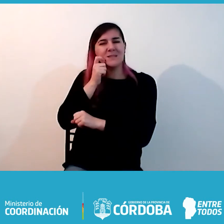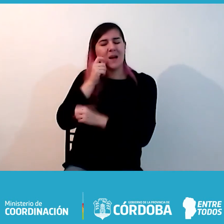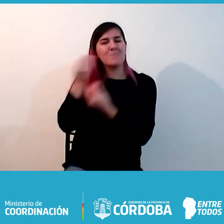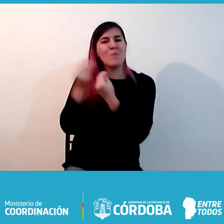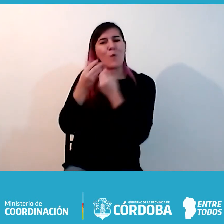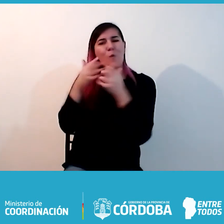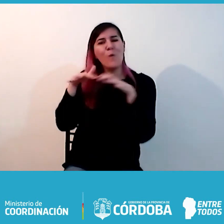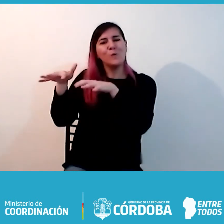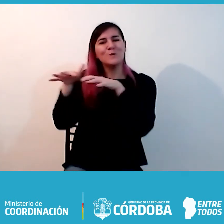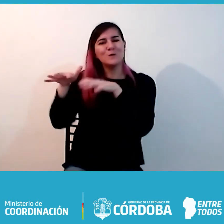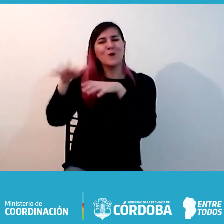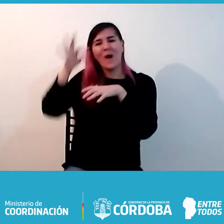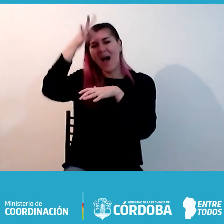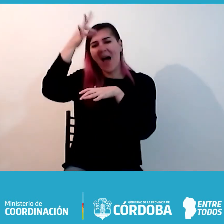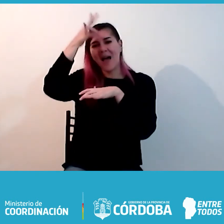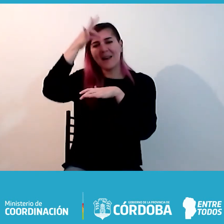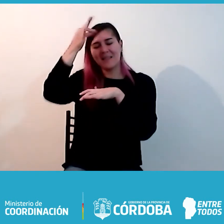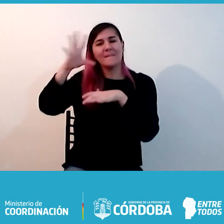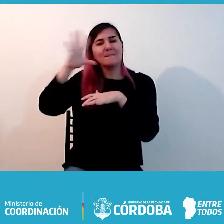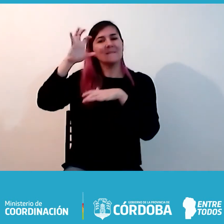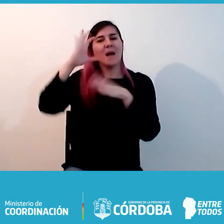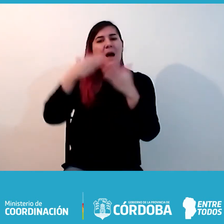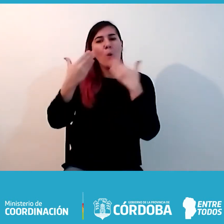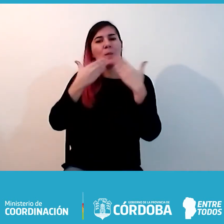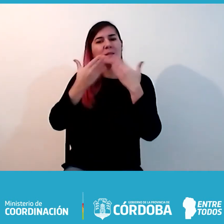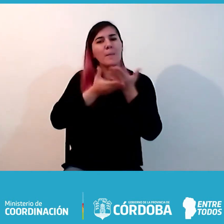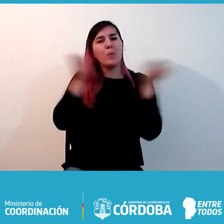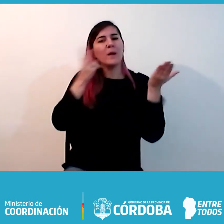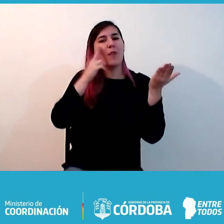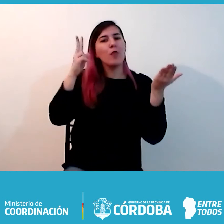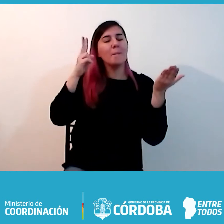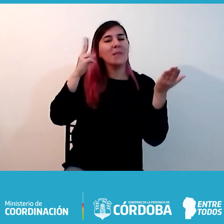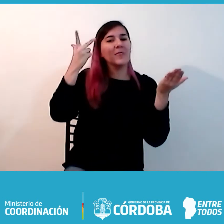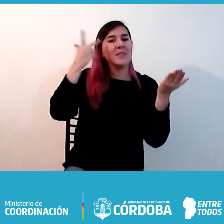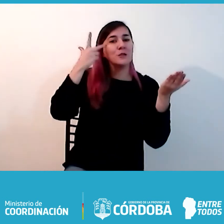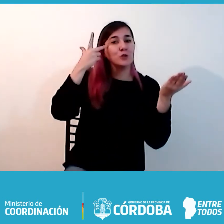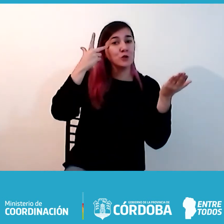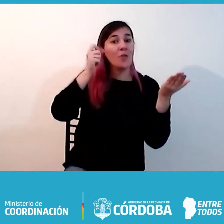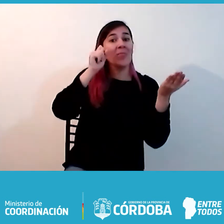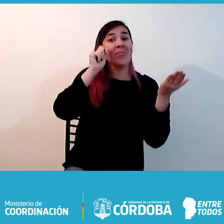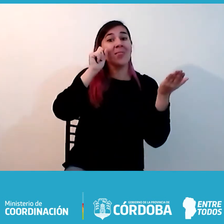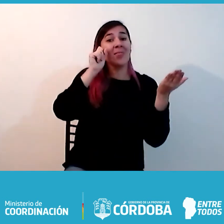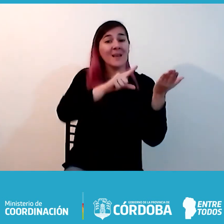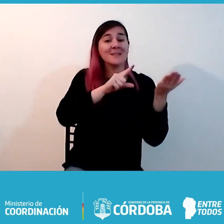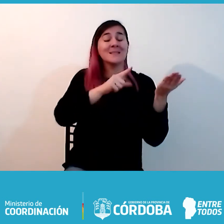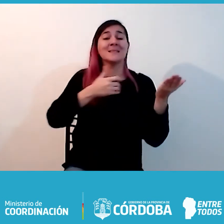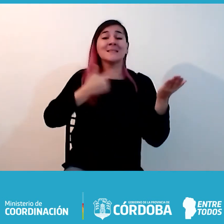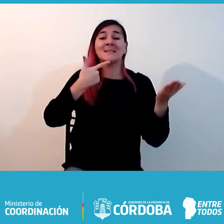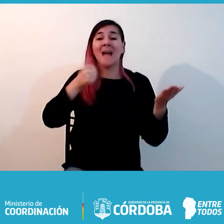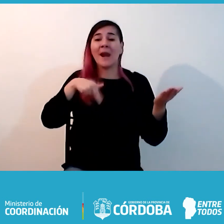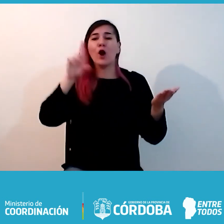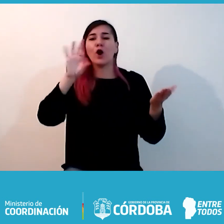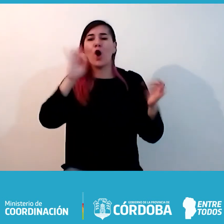artes, relata. Recuerda la audiencia pública del 2018 de San Roque. Las tierras no se tocan,